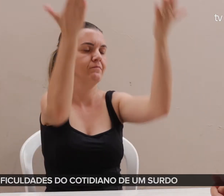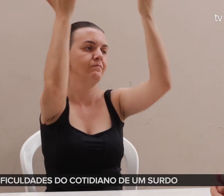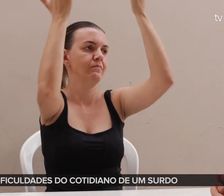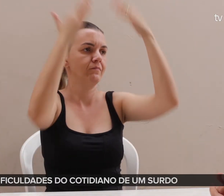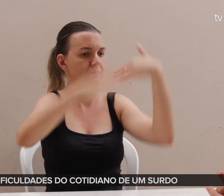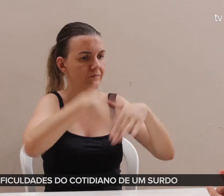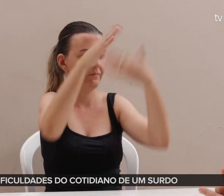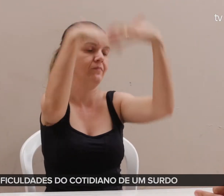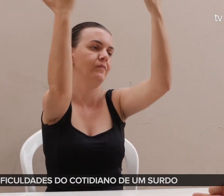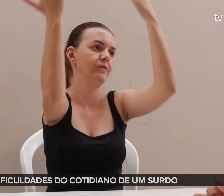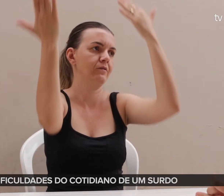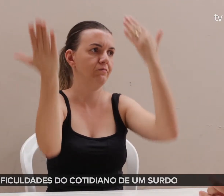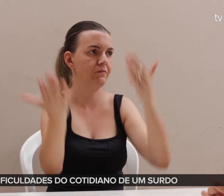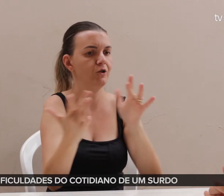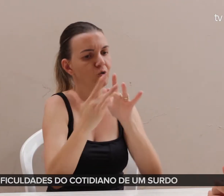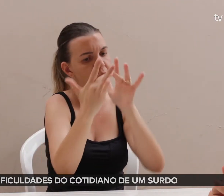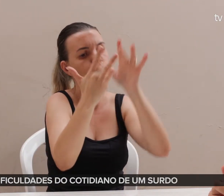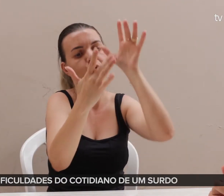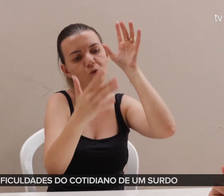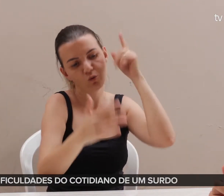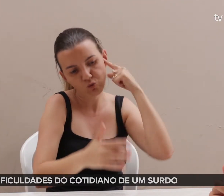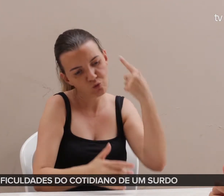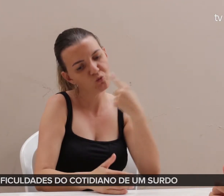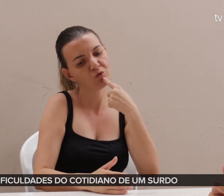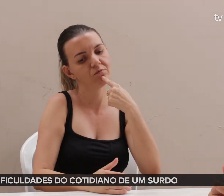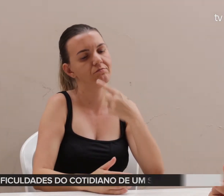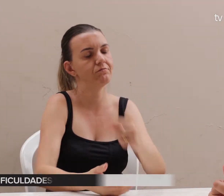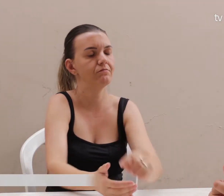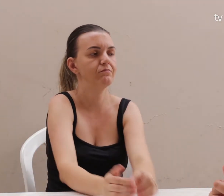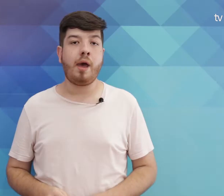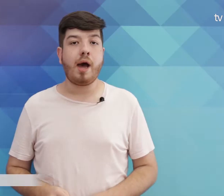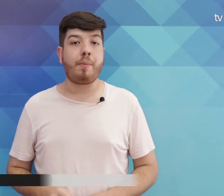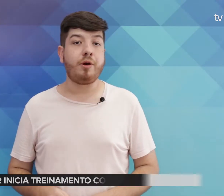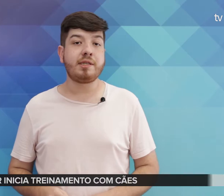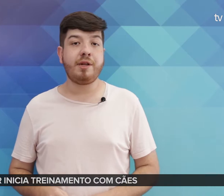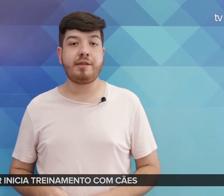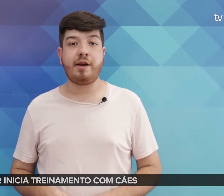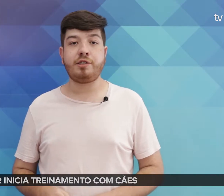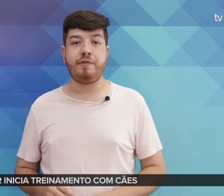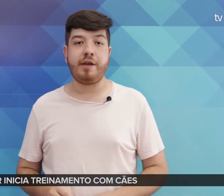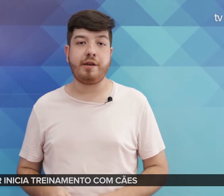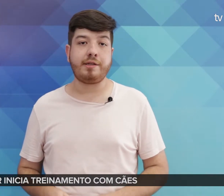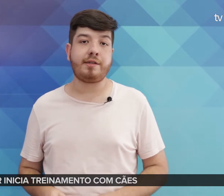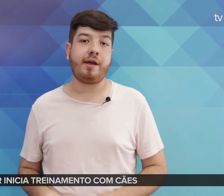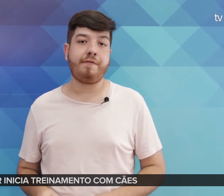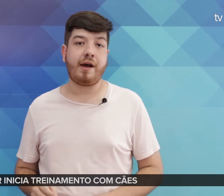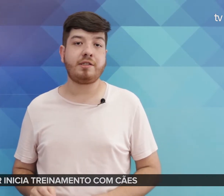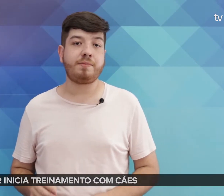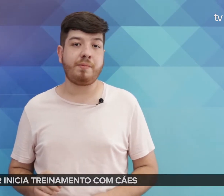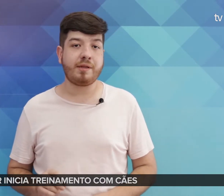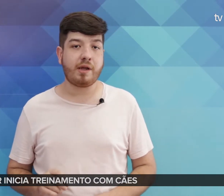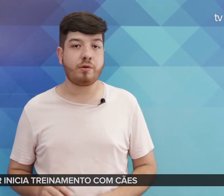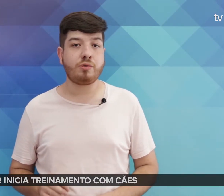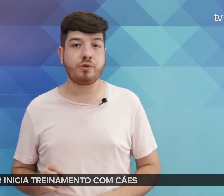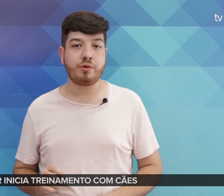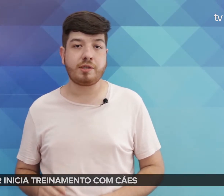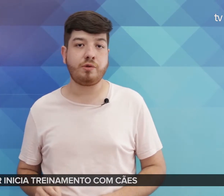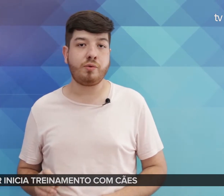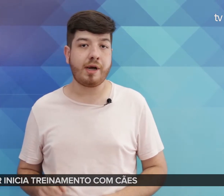de que surdo ele é capaz, ele é inteligente, ele se desenvolve. A Polícia Militar de Vilhena está em fase experimental de construção de um